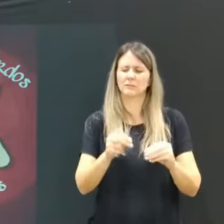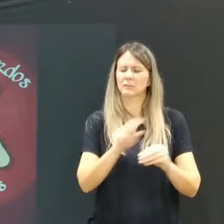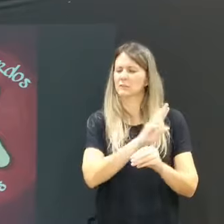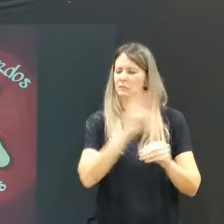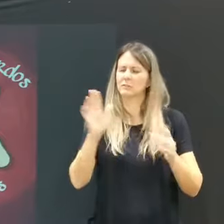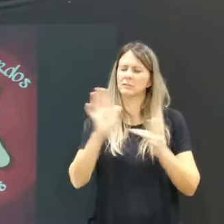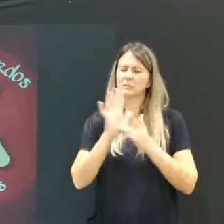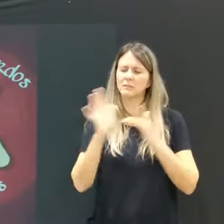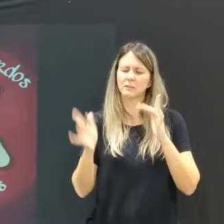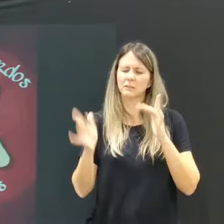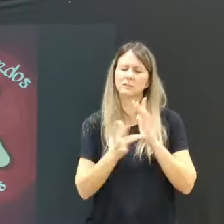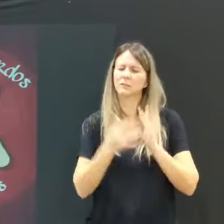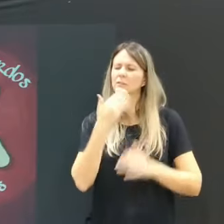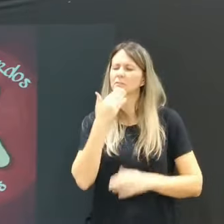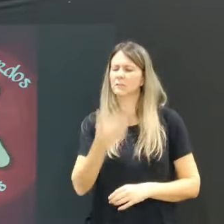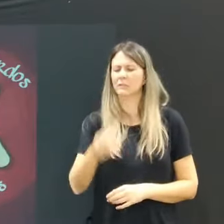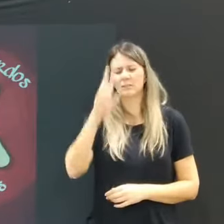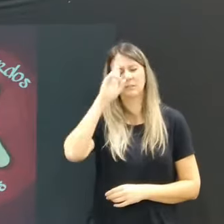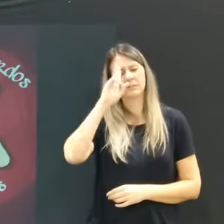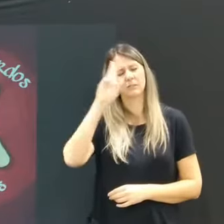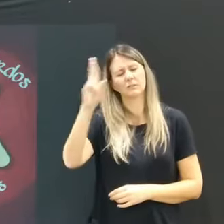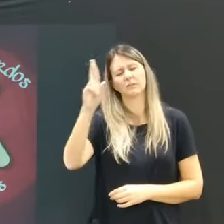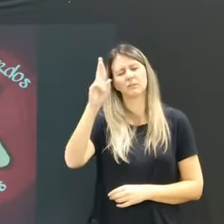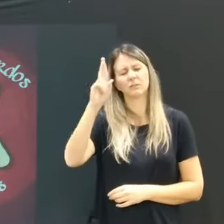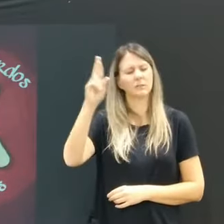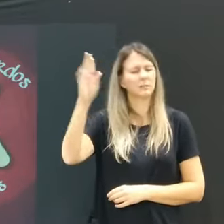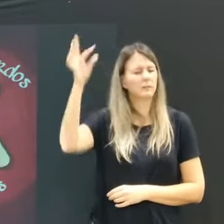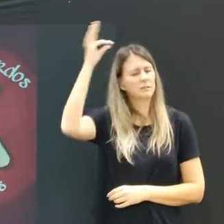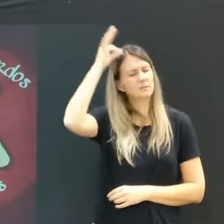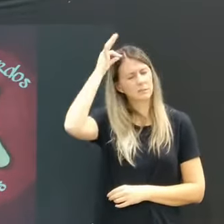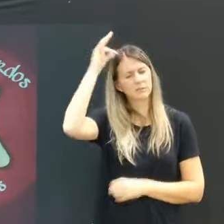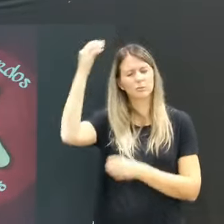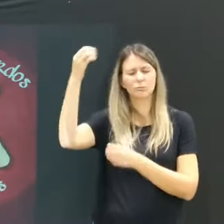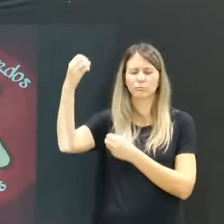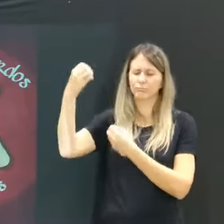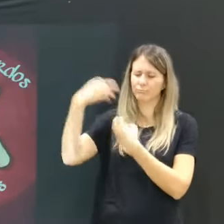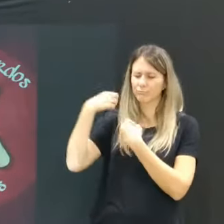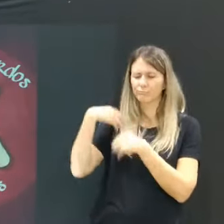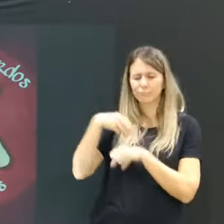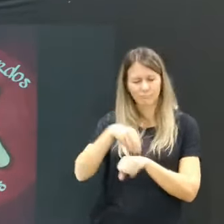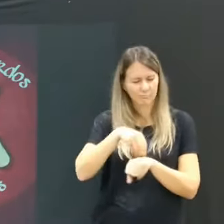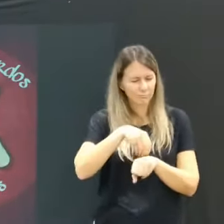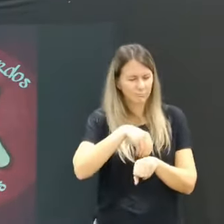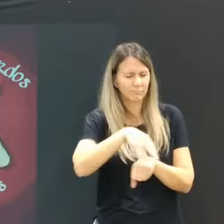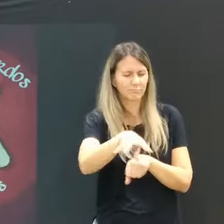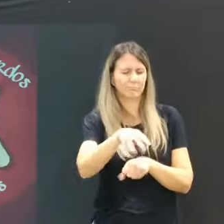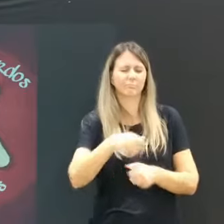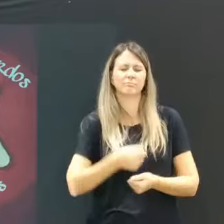tua vida, em nome de Jesus. Senhor, que o teu Santo Espírito me ajude a